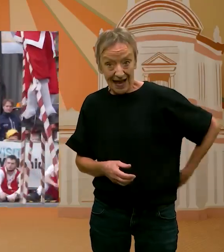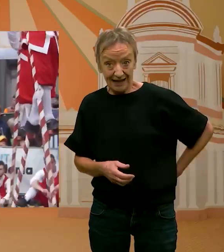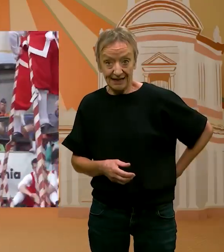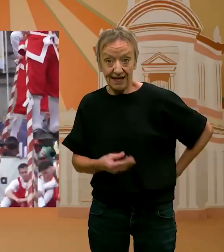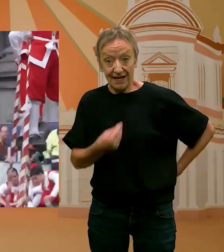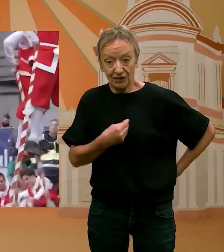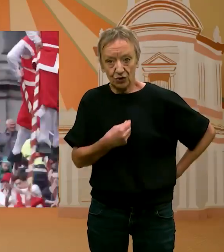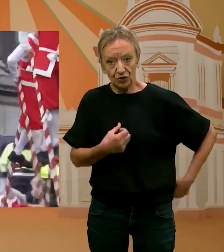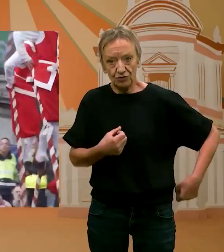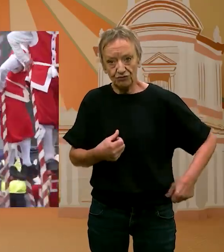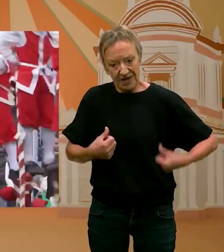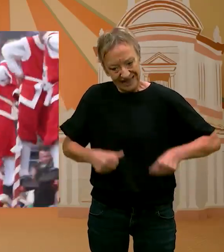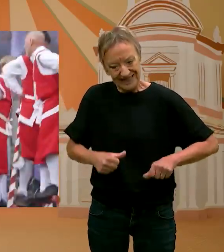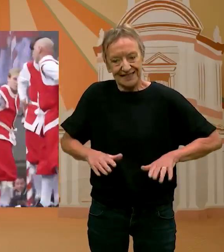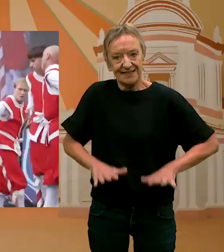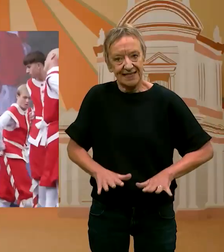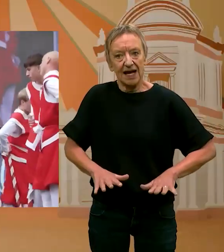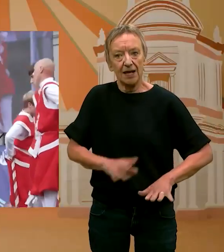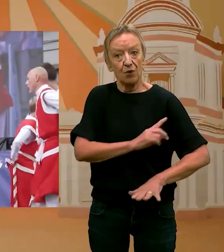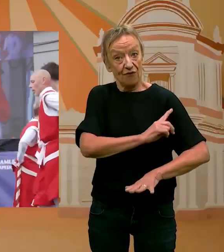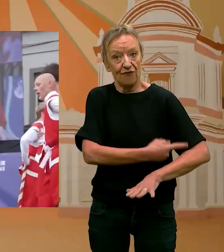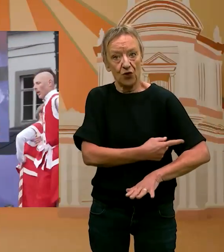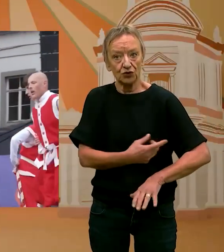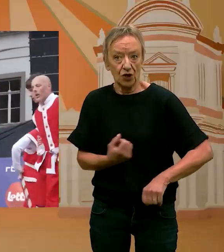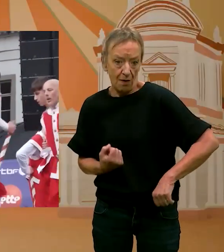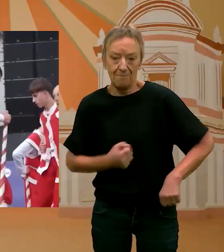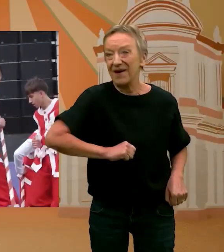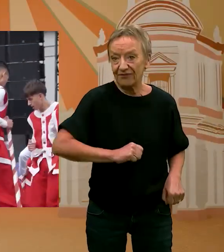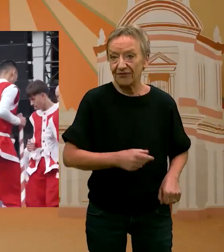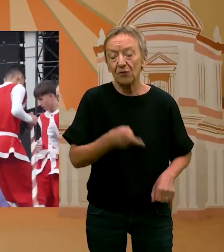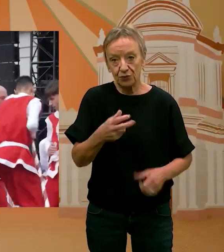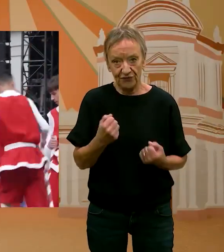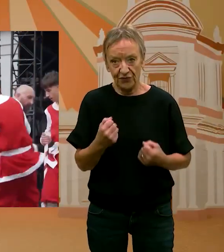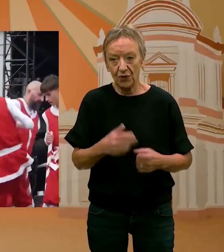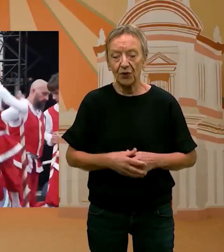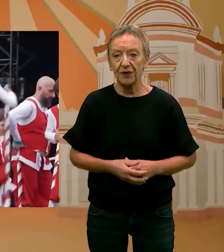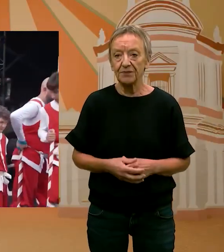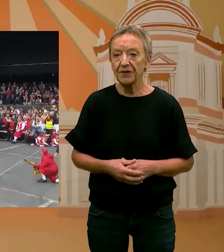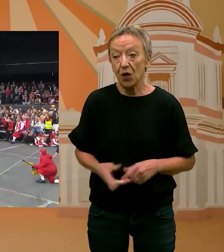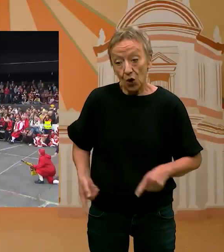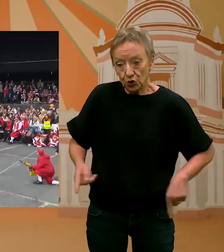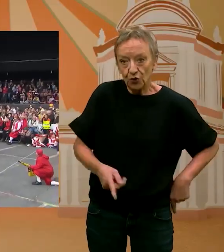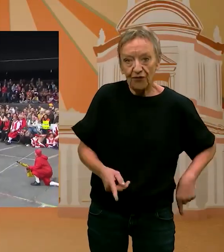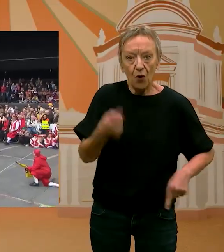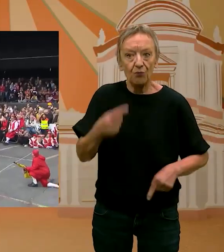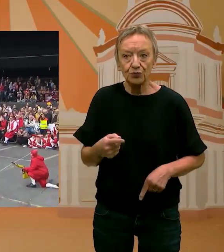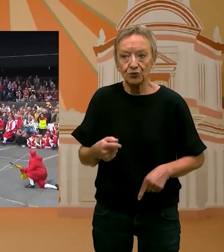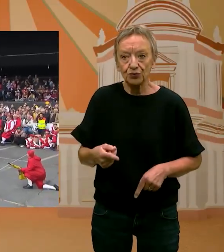et le fait de faire des poussées, des frappes beaucoup plus fortes. Quand on met les échasses à l'avant, c'est l'agilité, la technique, descendre